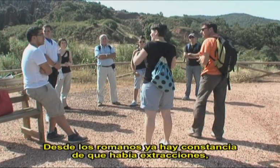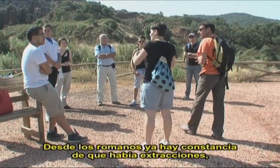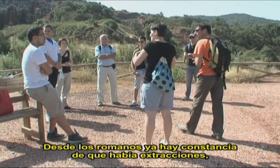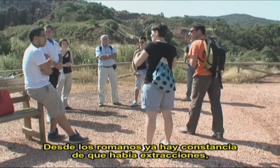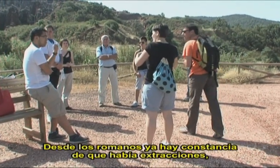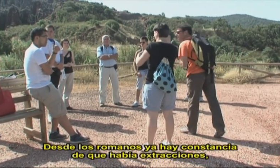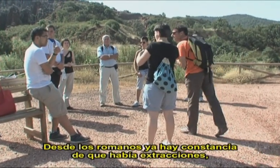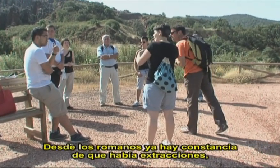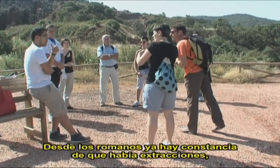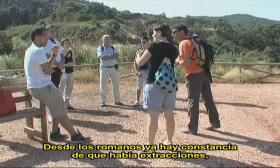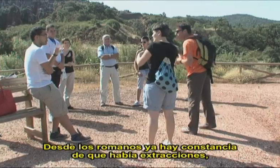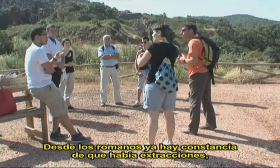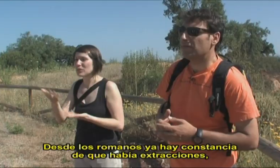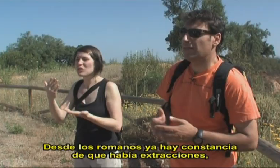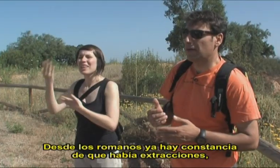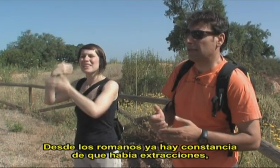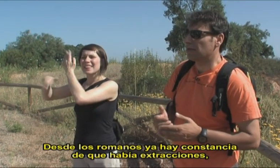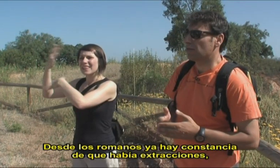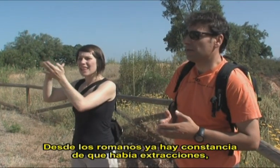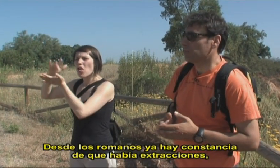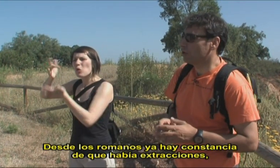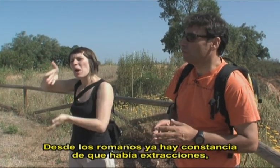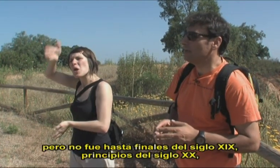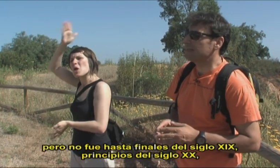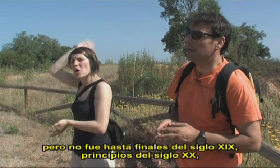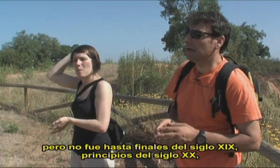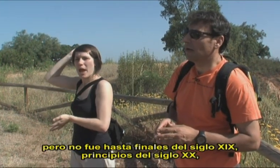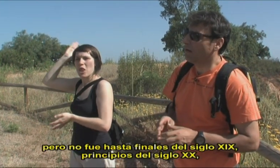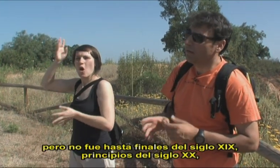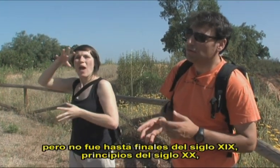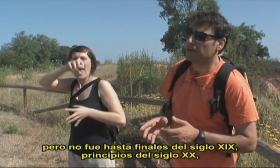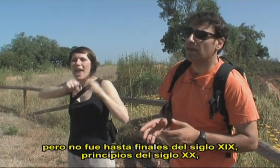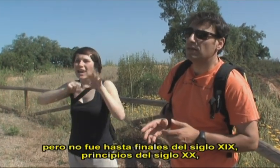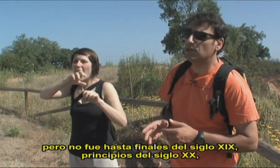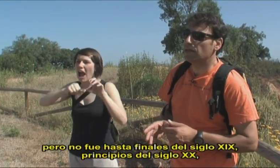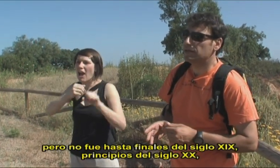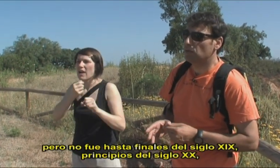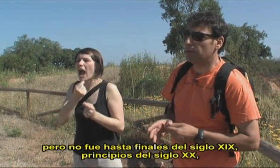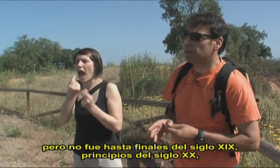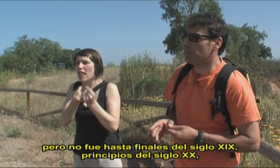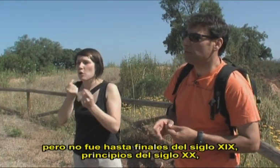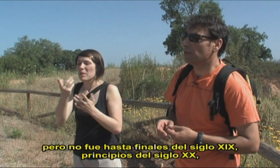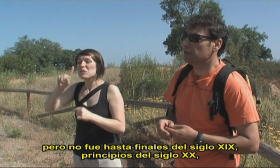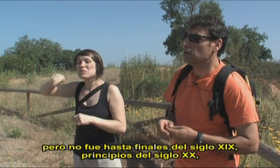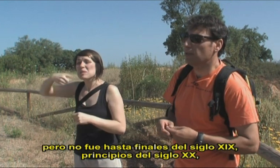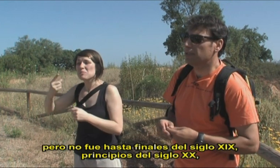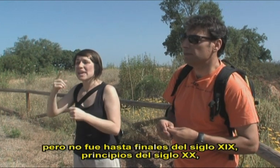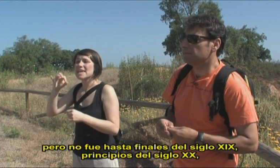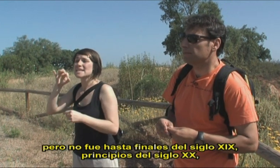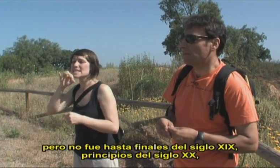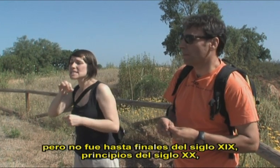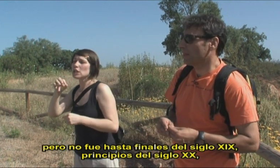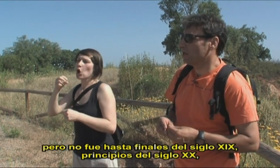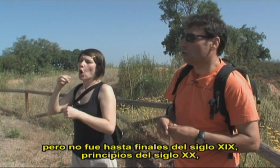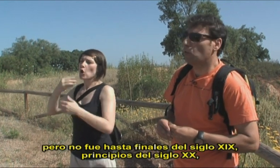los romanos ya hay constancia de que había abstracciones, pero no fue hasta finales del siglo XIX, principios del siglo XX,